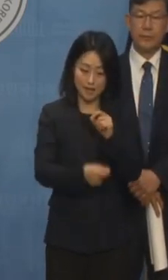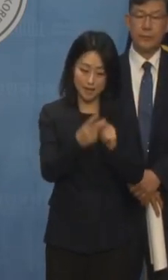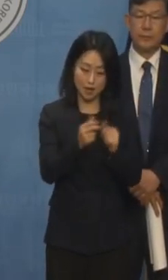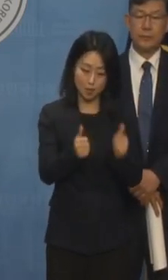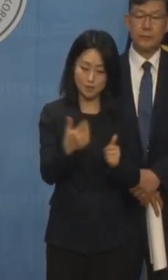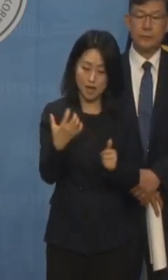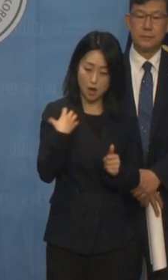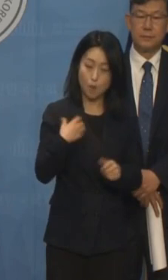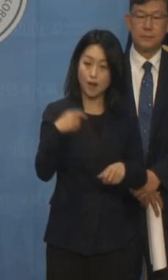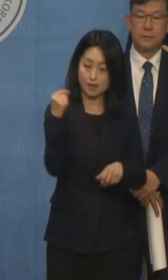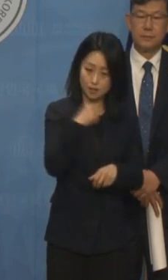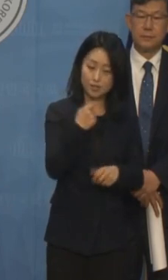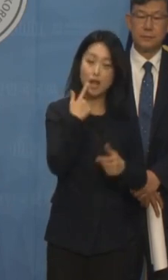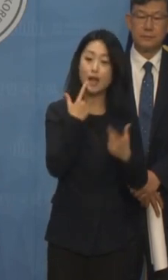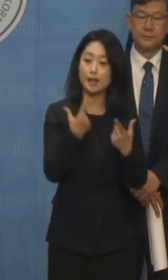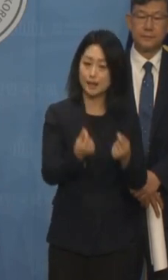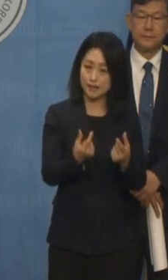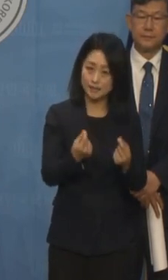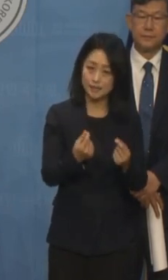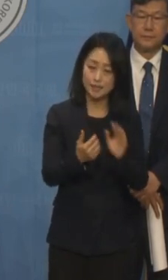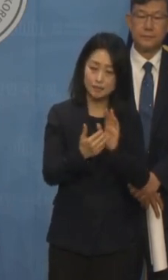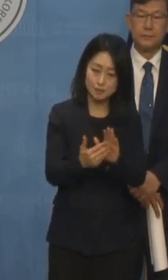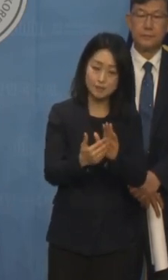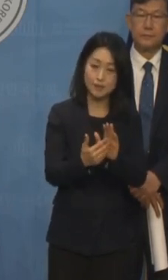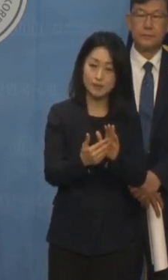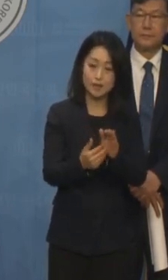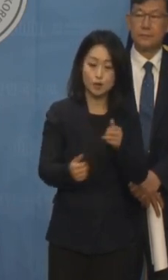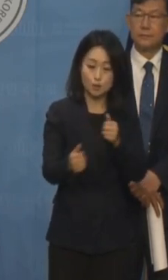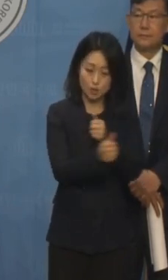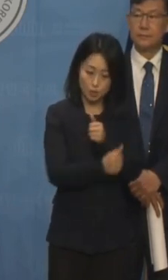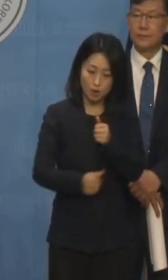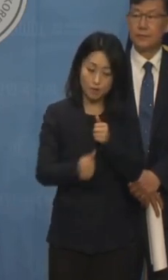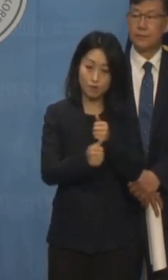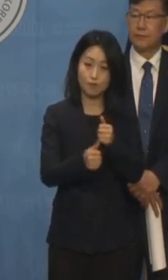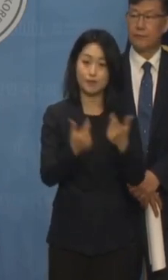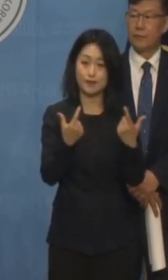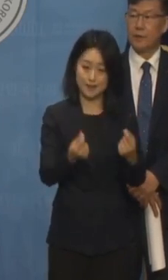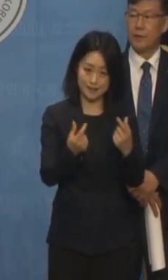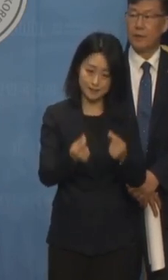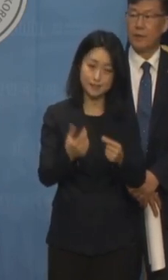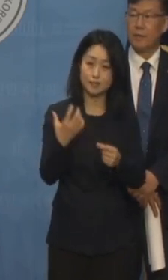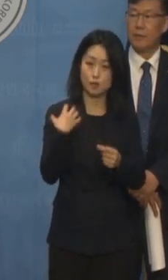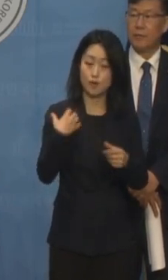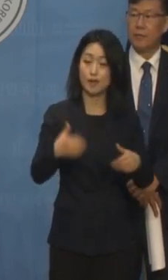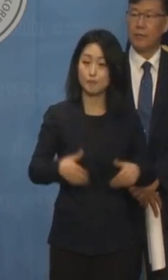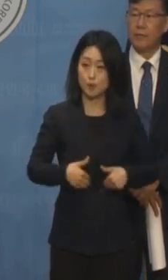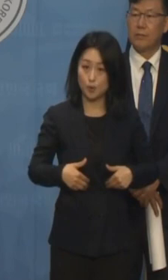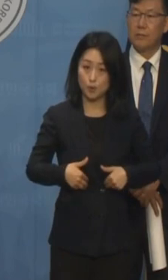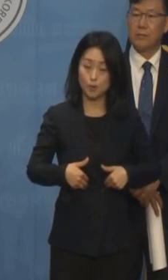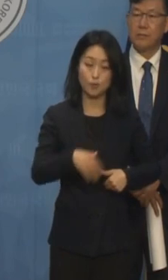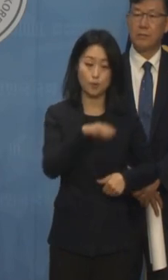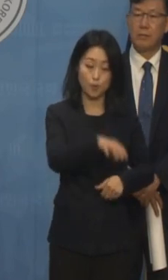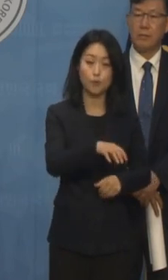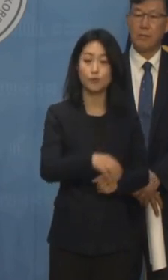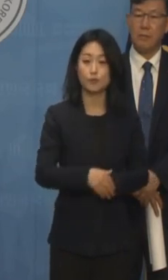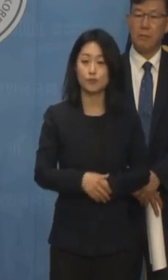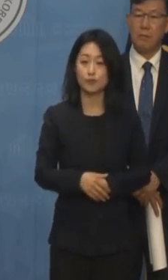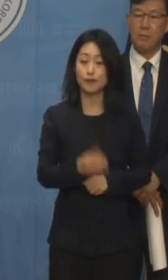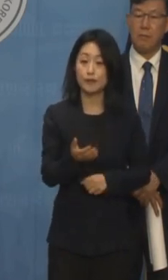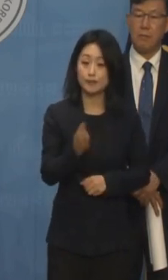같은 역할을 하는 부패방지위원회가 전신인 국가기관입니다. 바꾸어